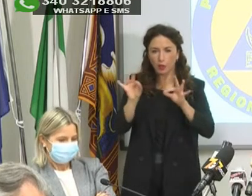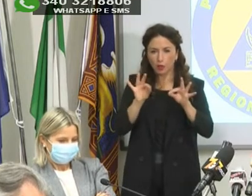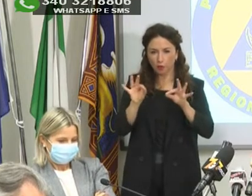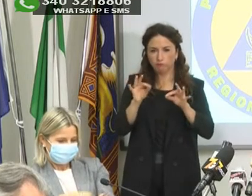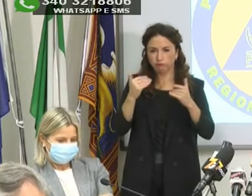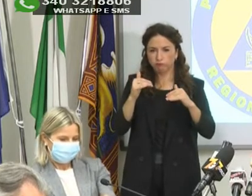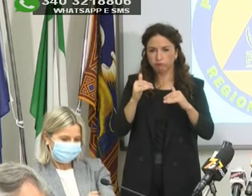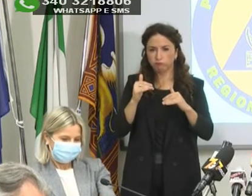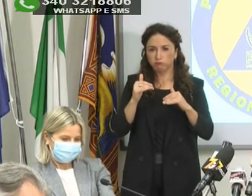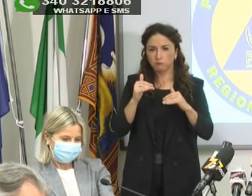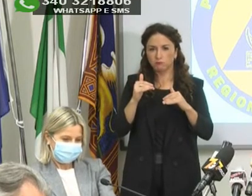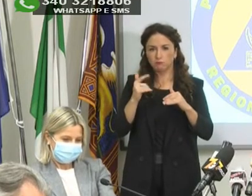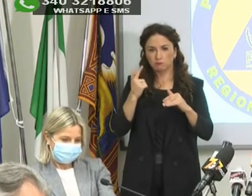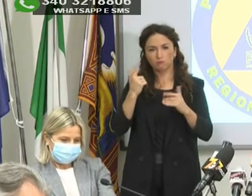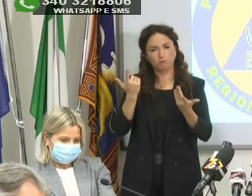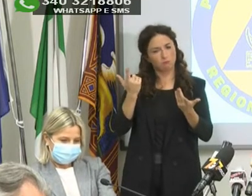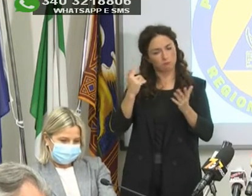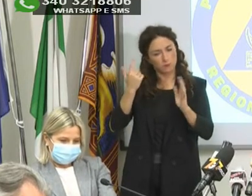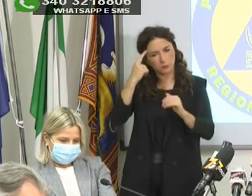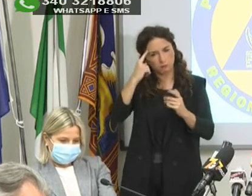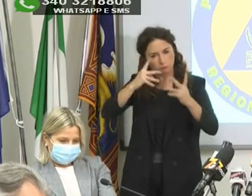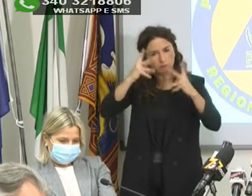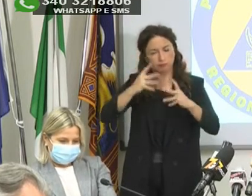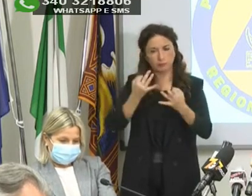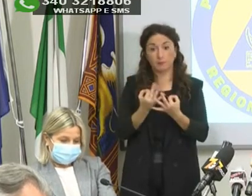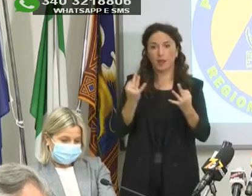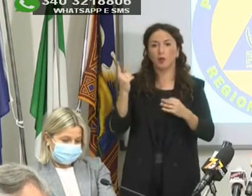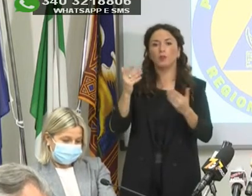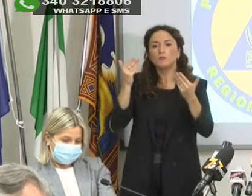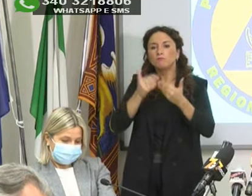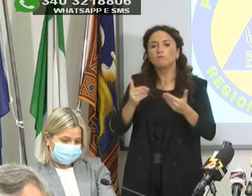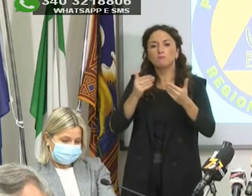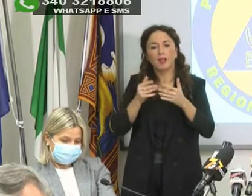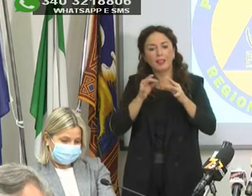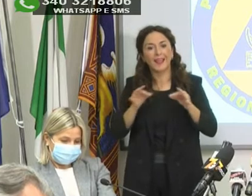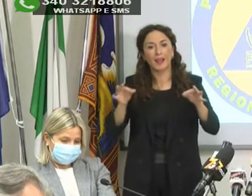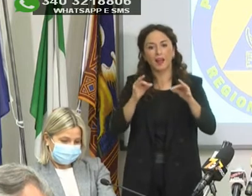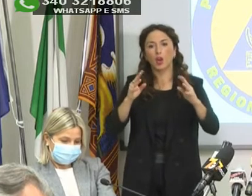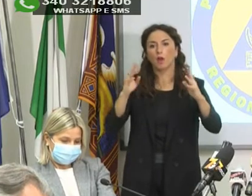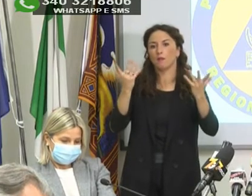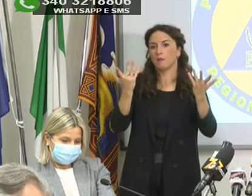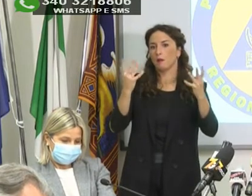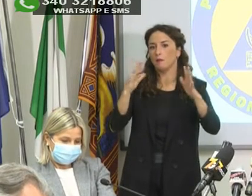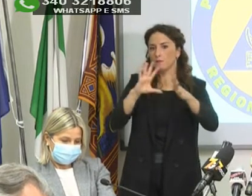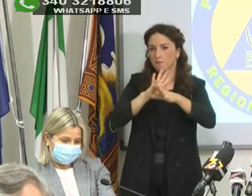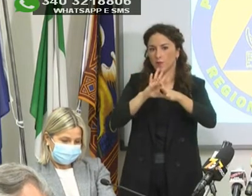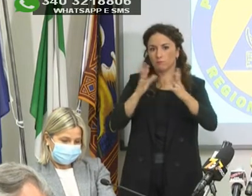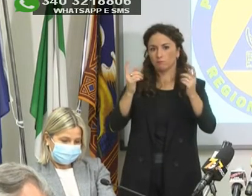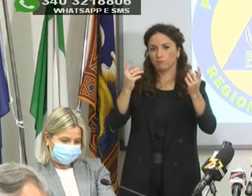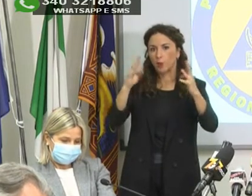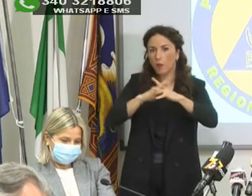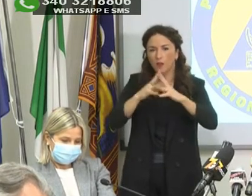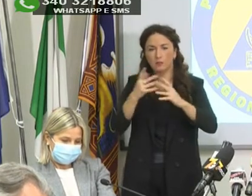metodico e molto, era molto ingegnere, nel senso che, pensate, lui studiava il terreno di battaglia per giornate intere, valutava